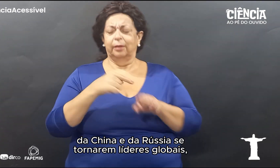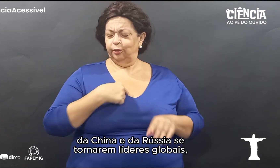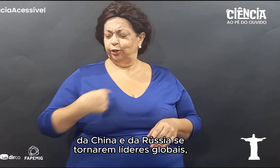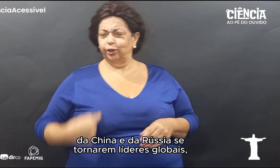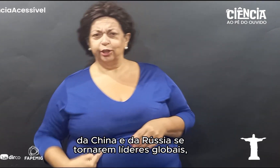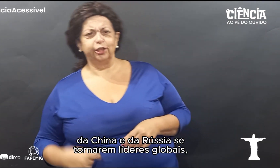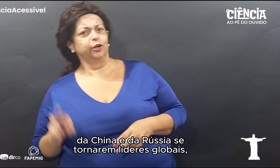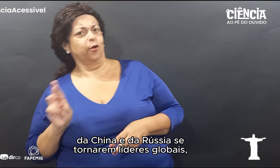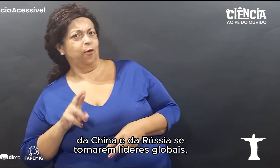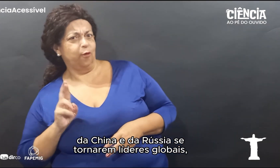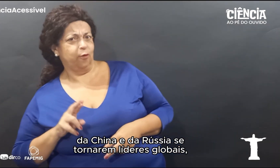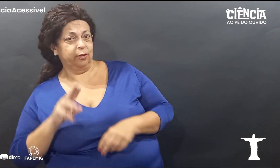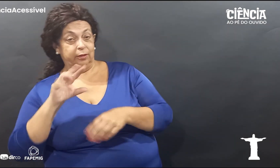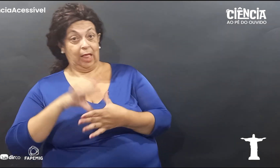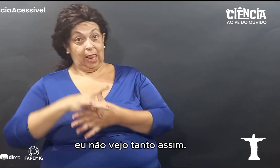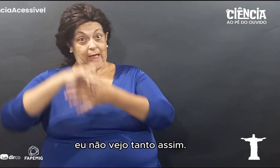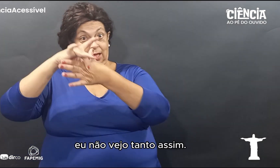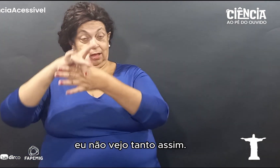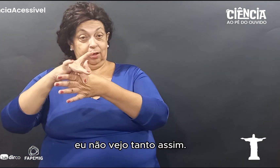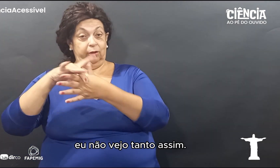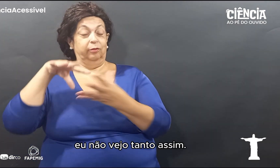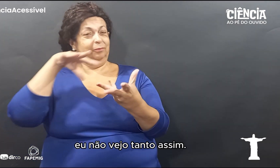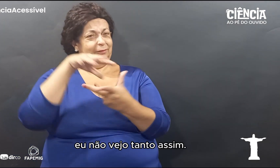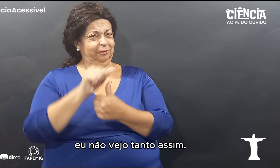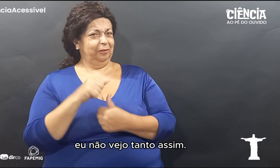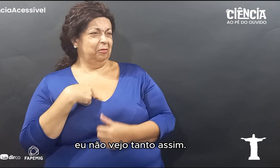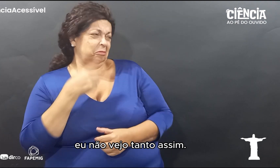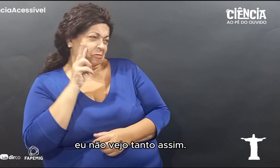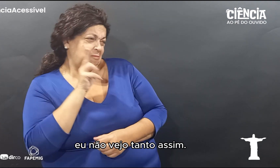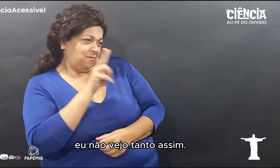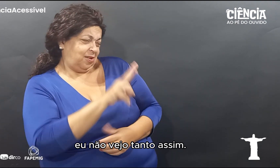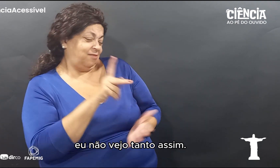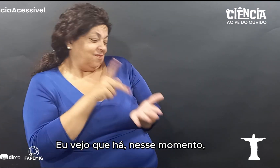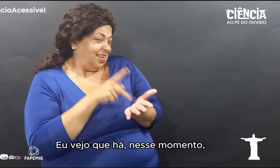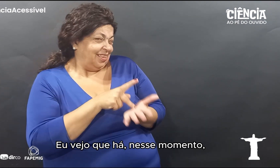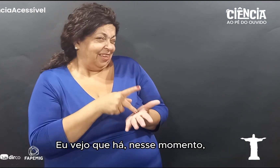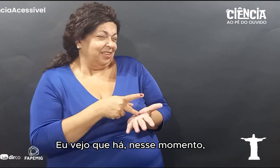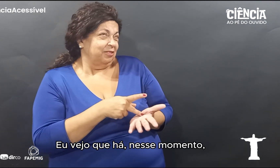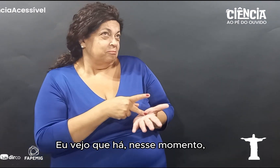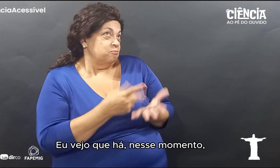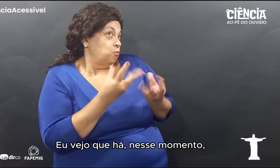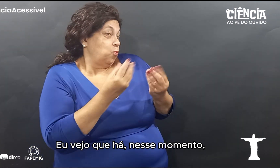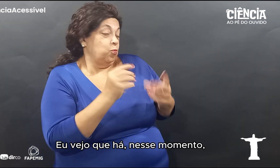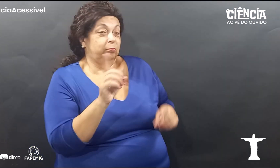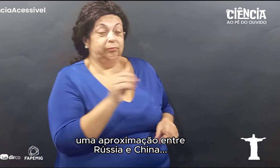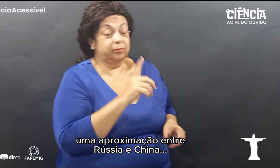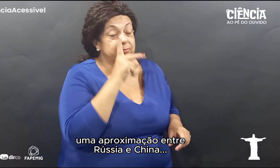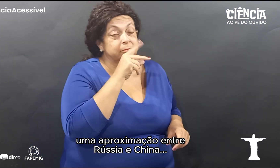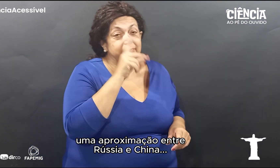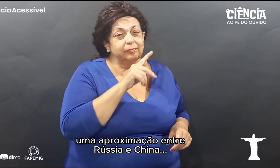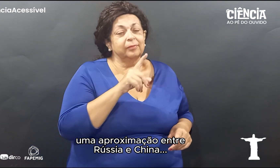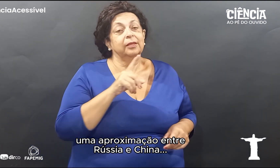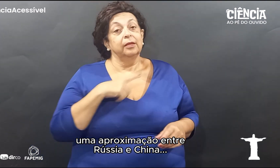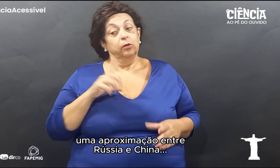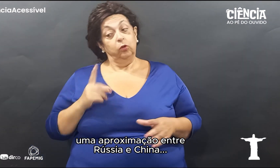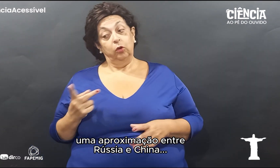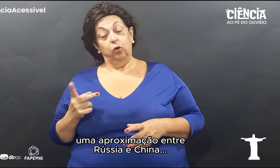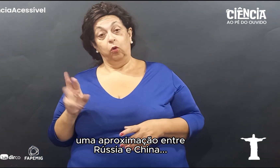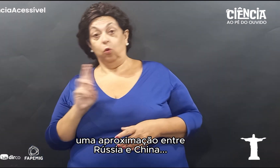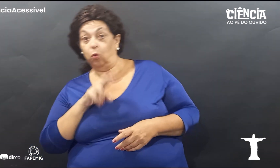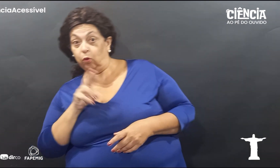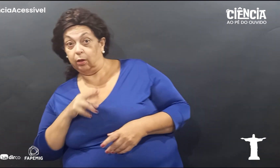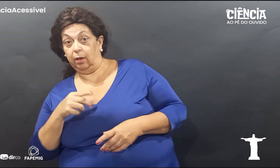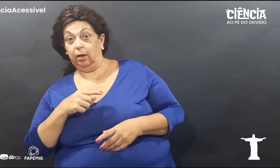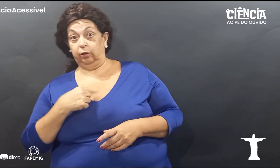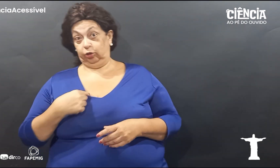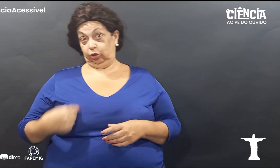se tornarem líderes globais, eu não vejo tanto assim. Eu vejo que há nesse momento uma aproximação entre Rússia e